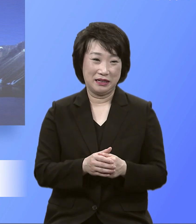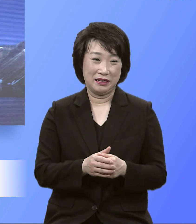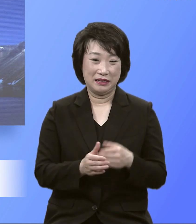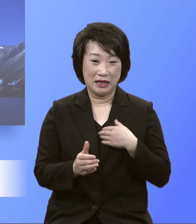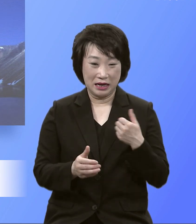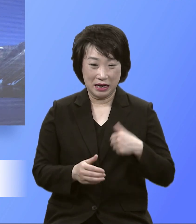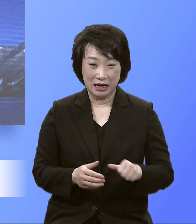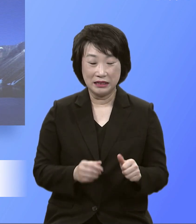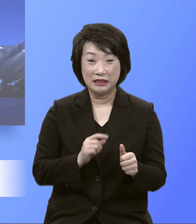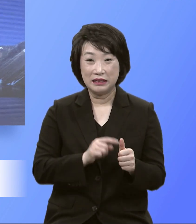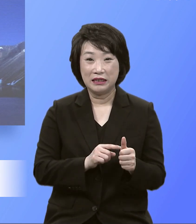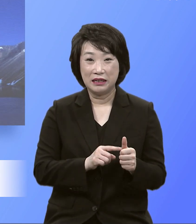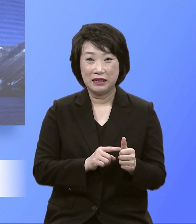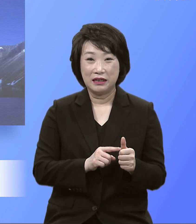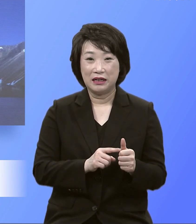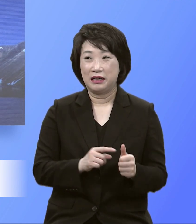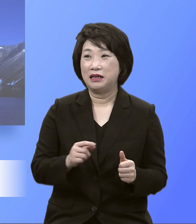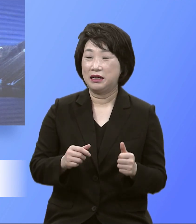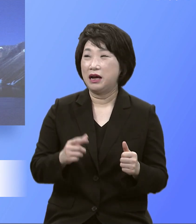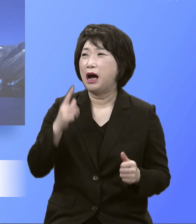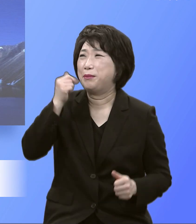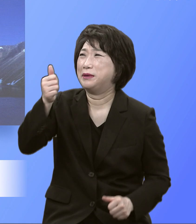예, 아버지